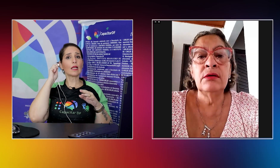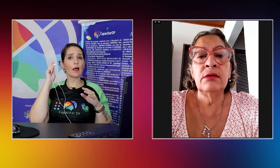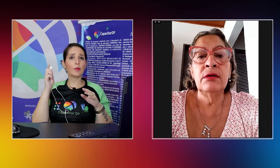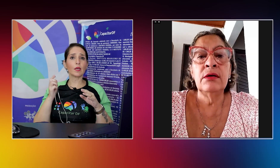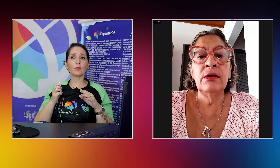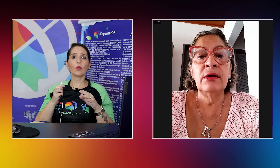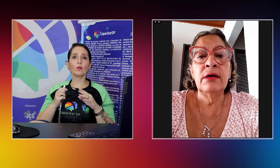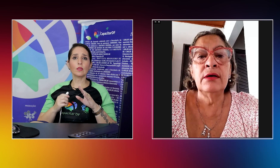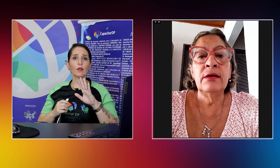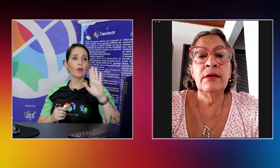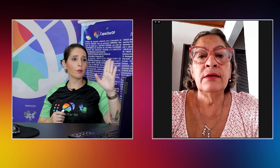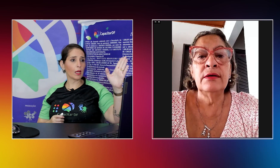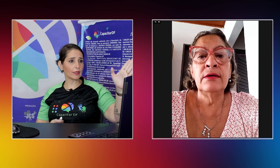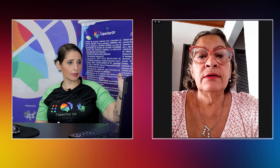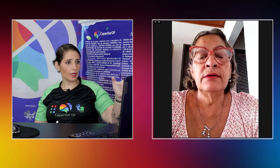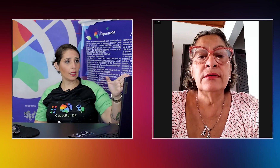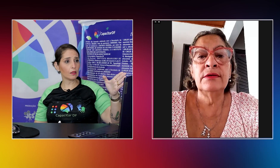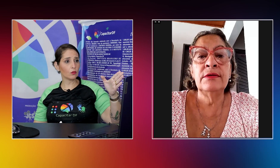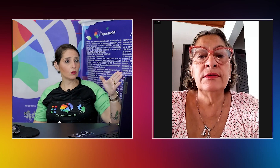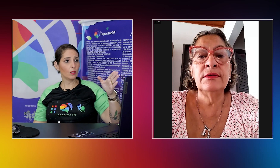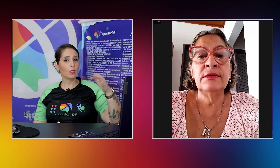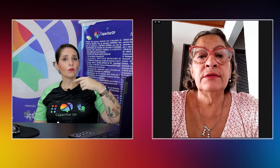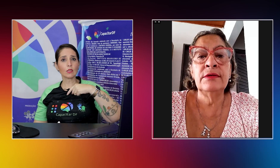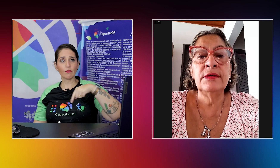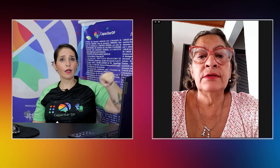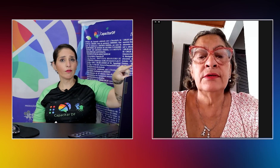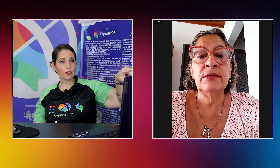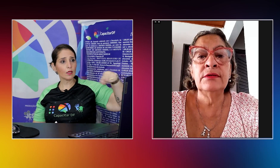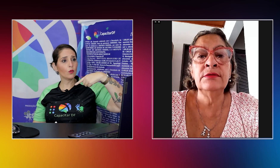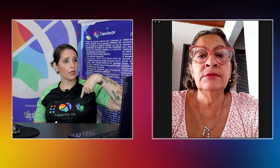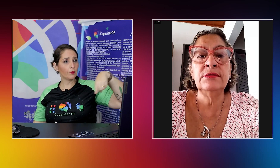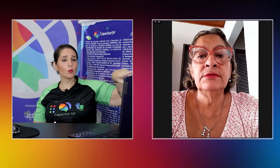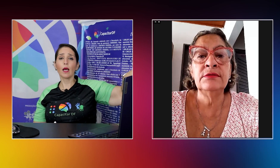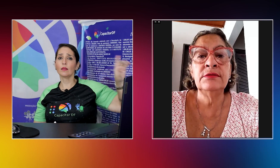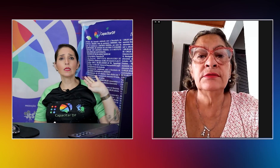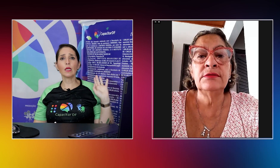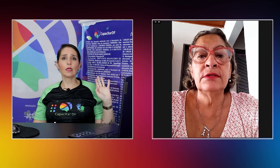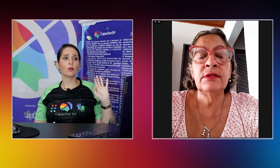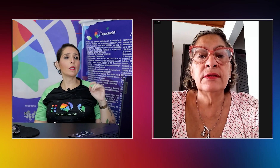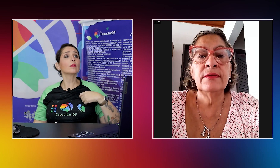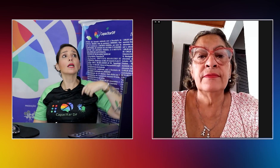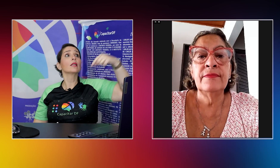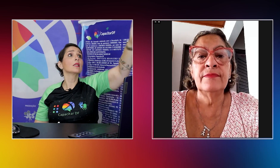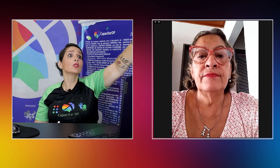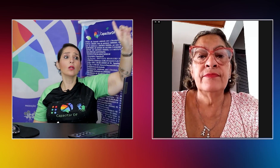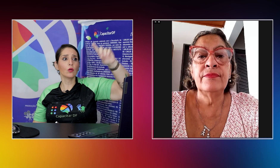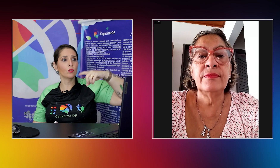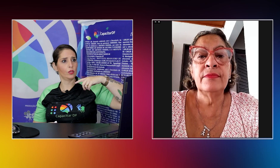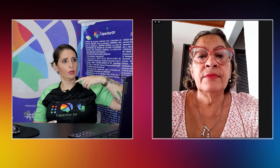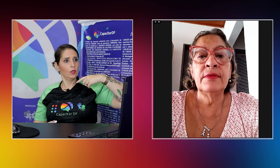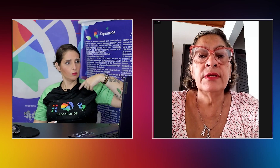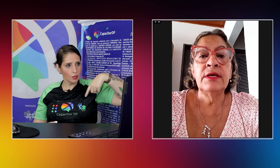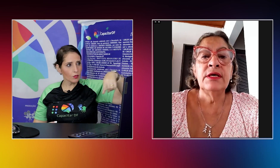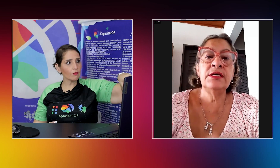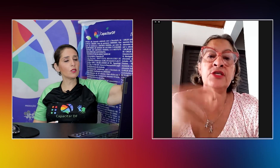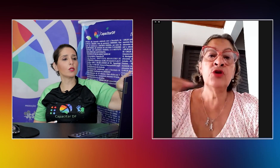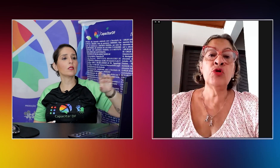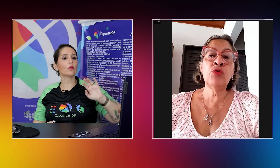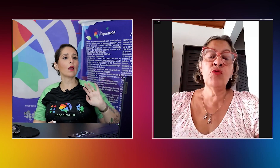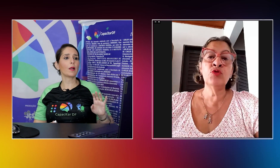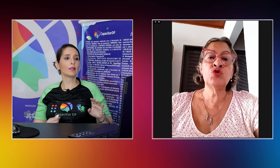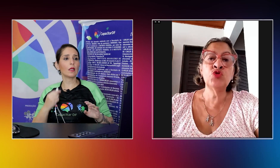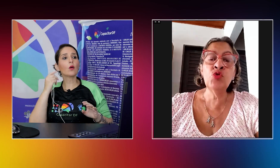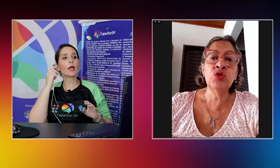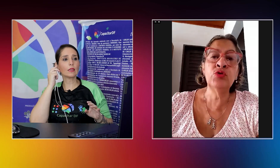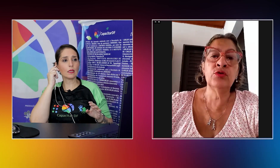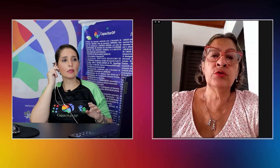você sabe que a sua cozinha fica para o lado esquerdo, você vai fazer o ir para o lado esquerdo, mesmo que ela seja longe, mas você Se eu vai estou com um